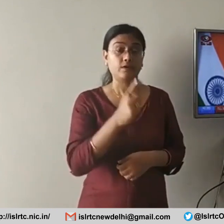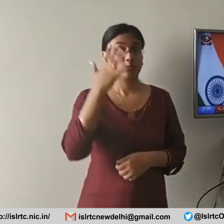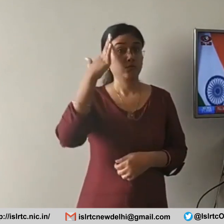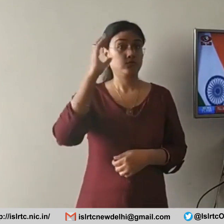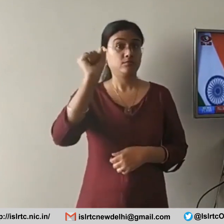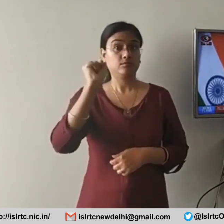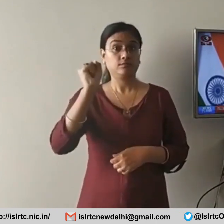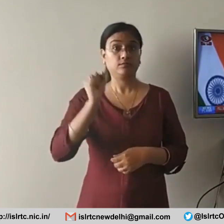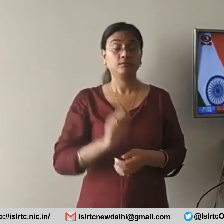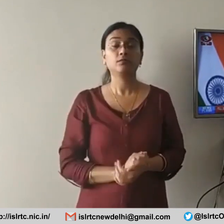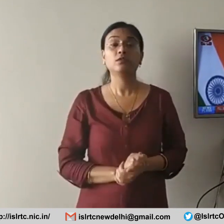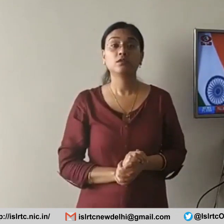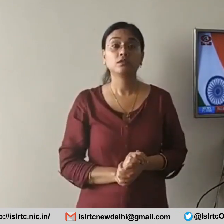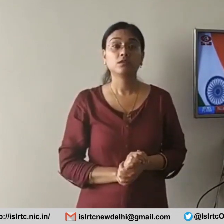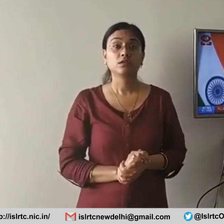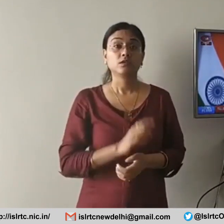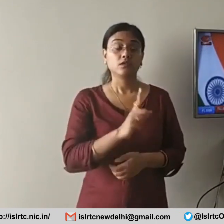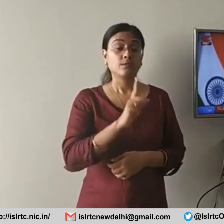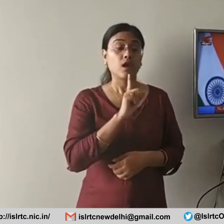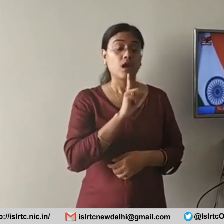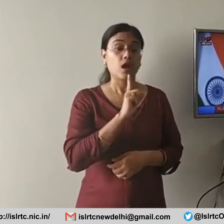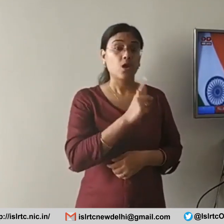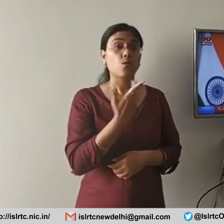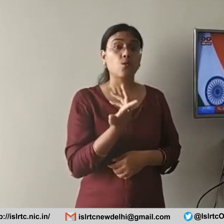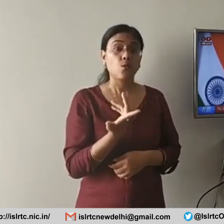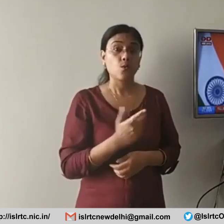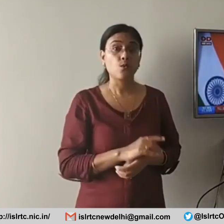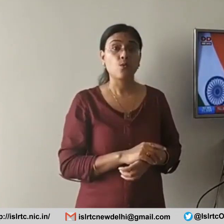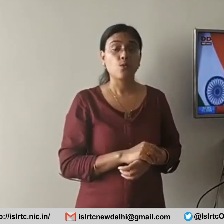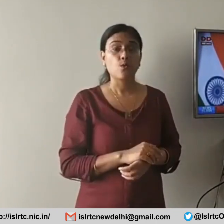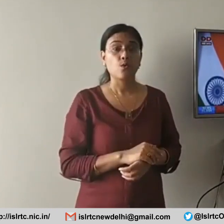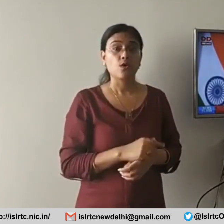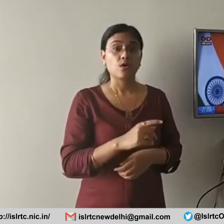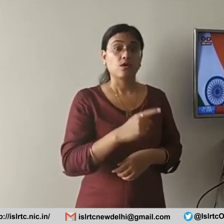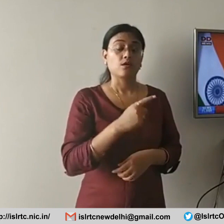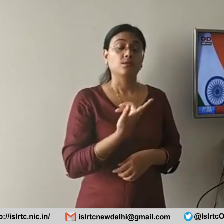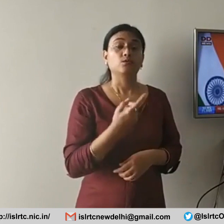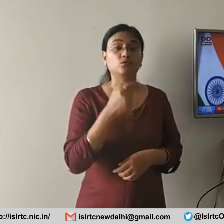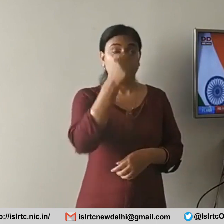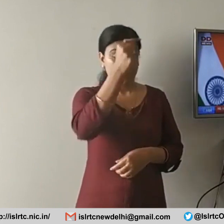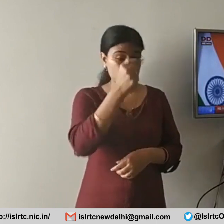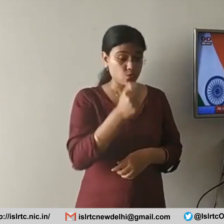रखिए ये अनुमति सशर्त होगी।